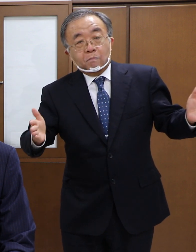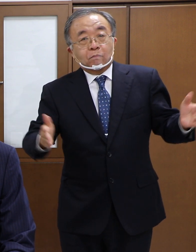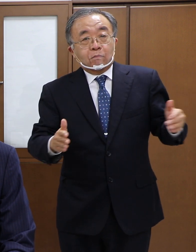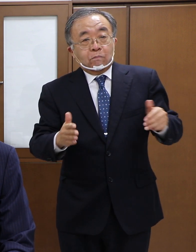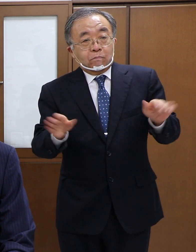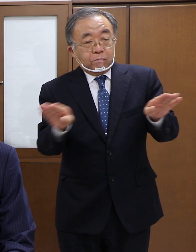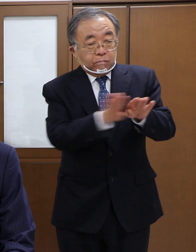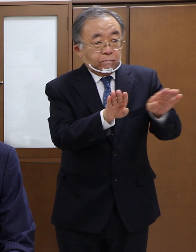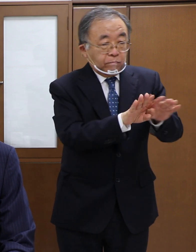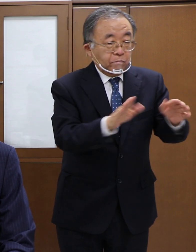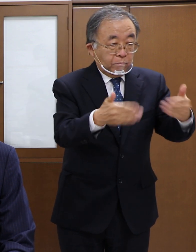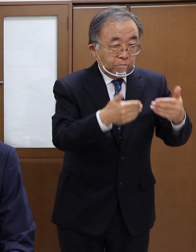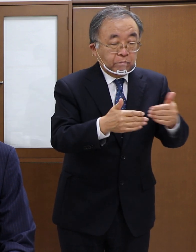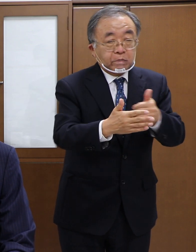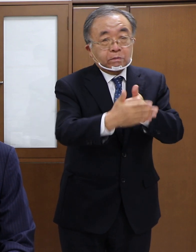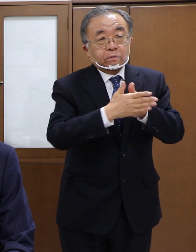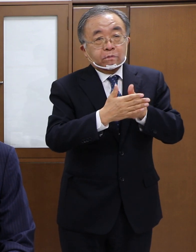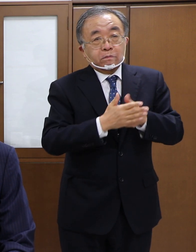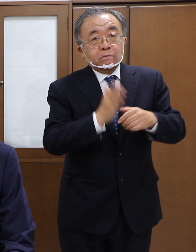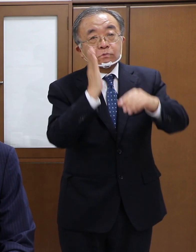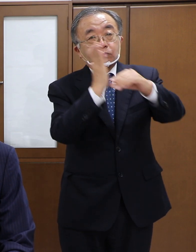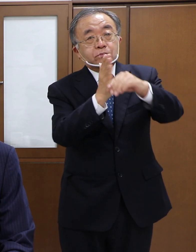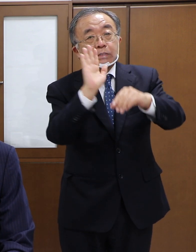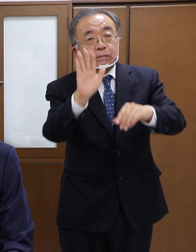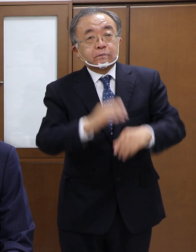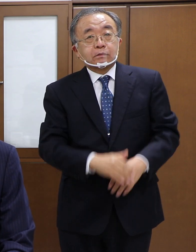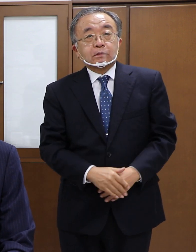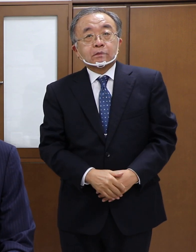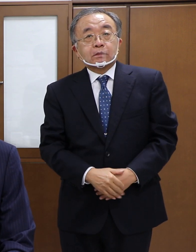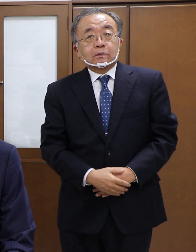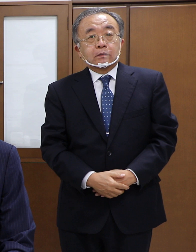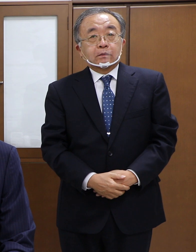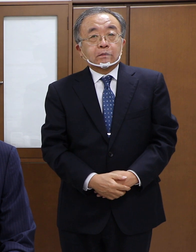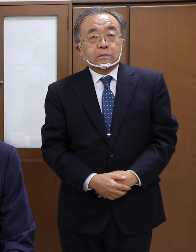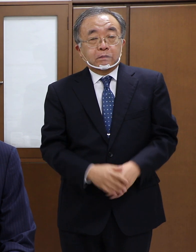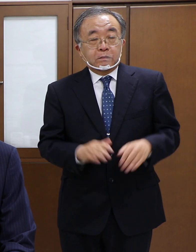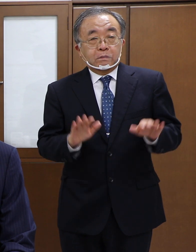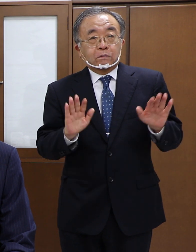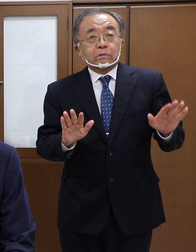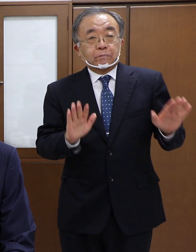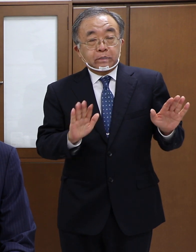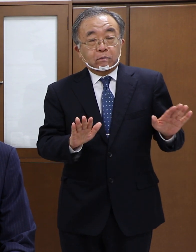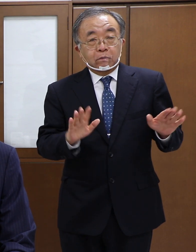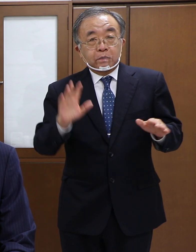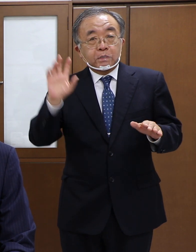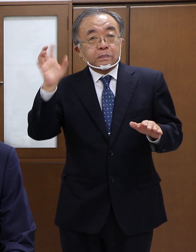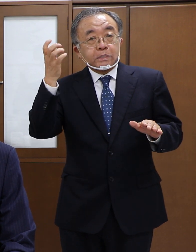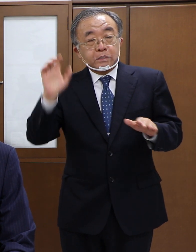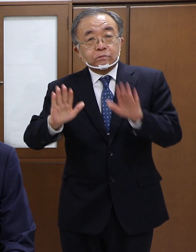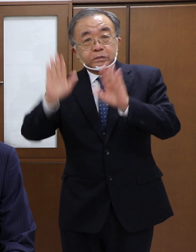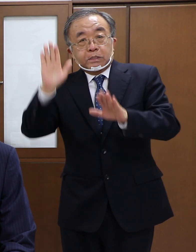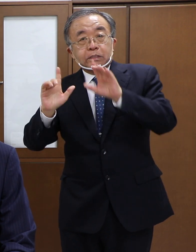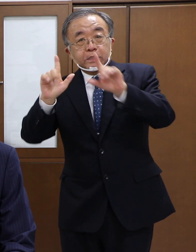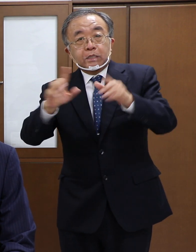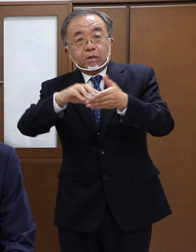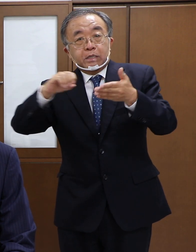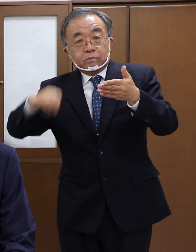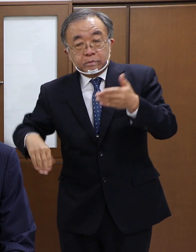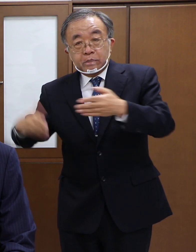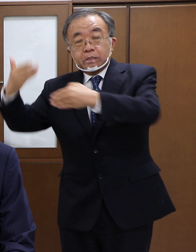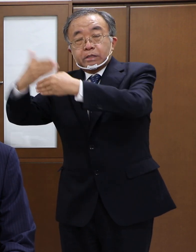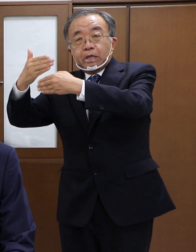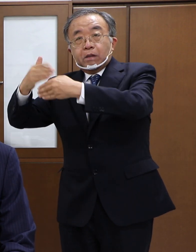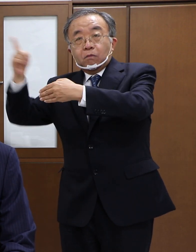にご協力をいただいているところであります。この度の緊急事態宣言の解除により、県